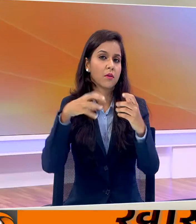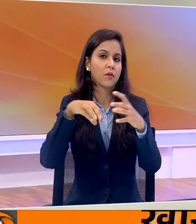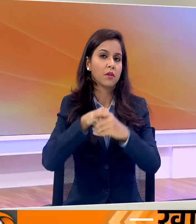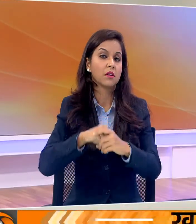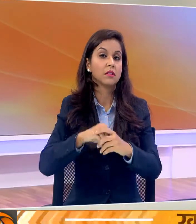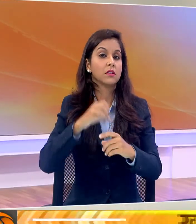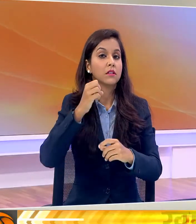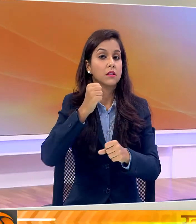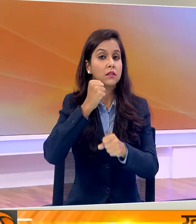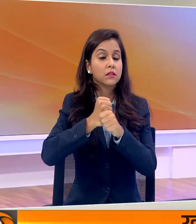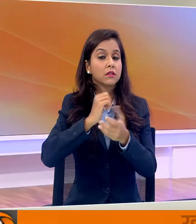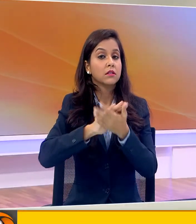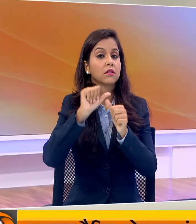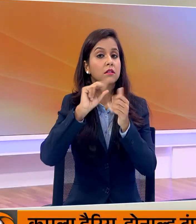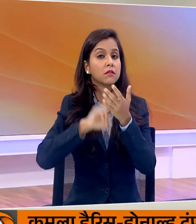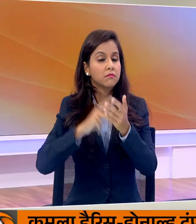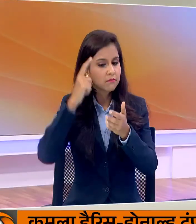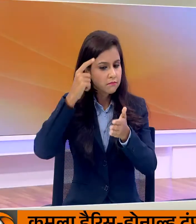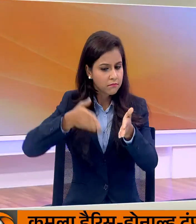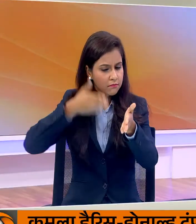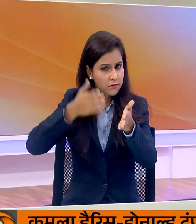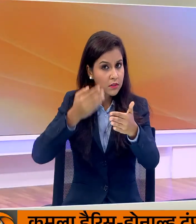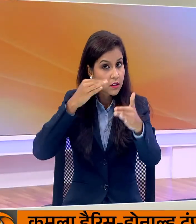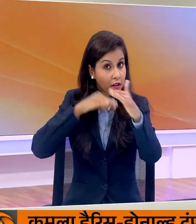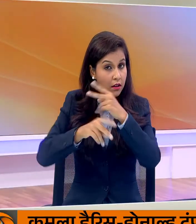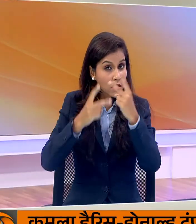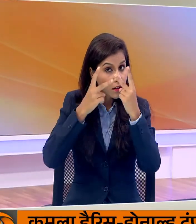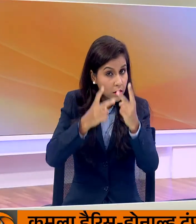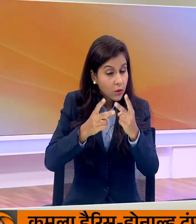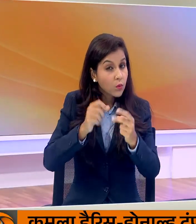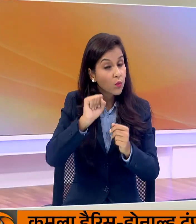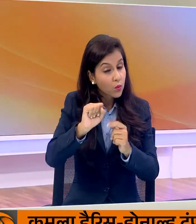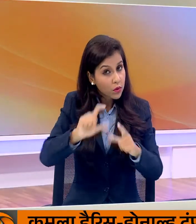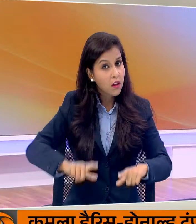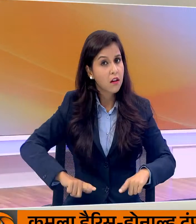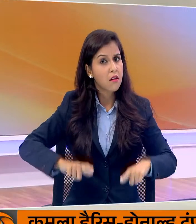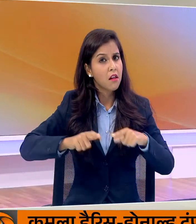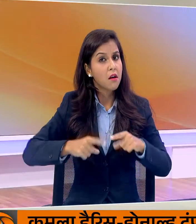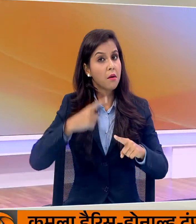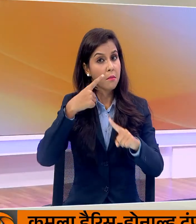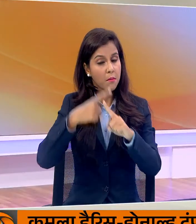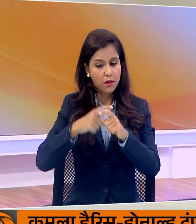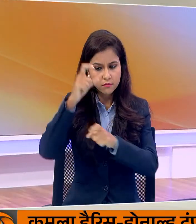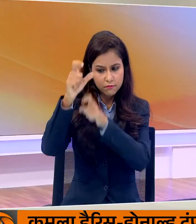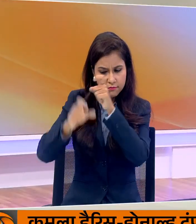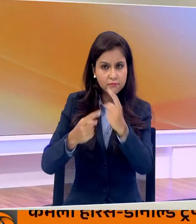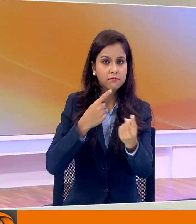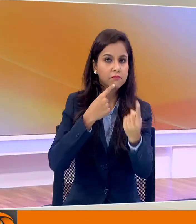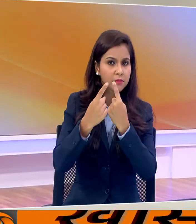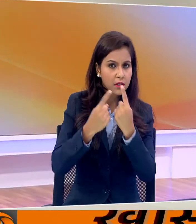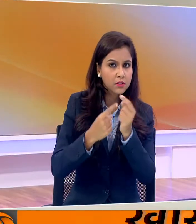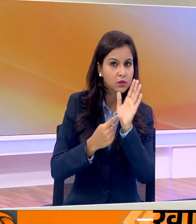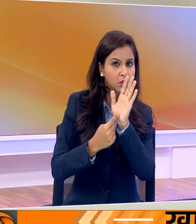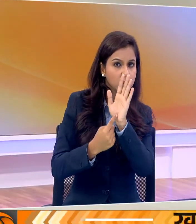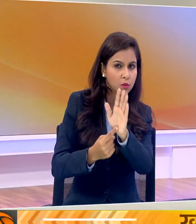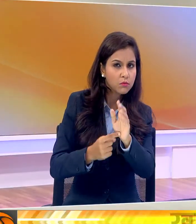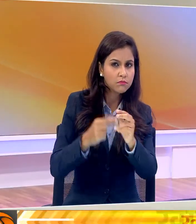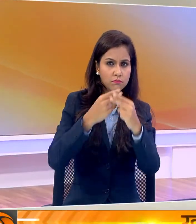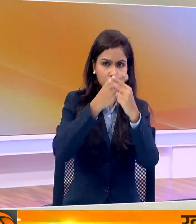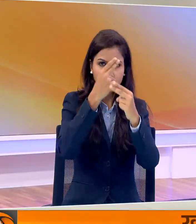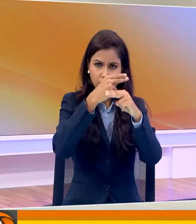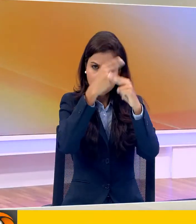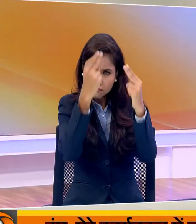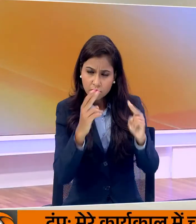गांधी दर्शन के रेलवे कोच में गांधी जी की यात्राओं और साथी यात्रियों के साथ बातचीत को दर्शाने वाली मूर्तियां हैं,